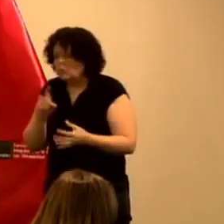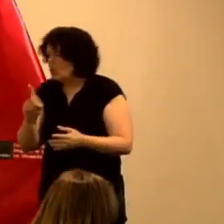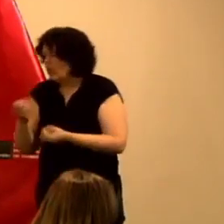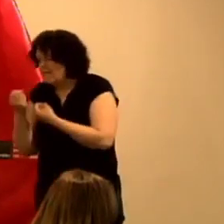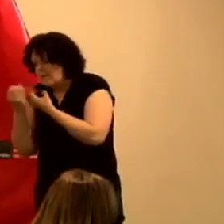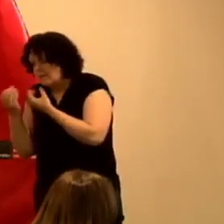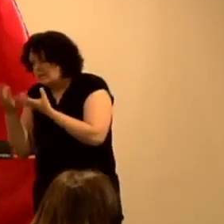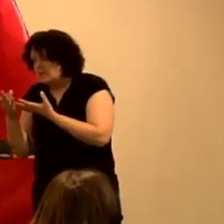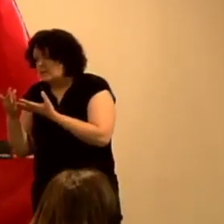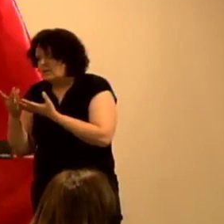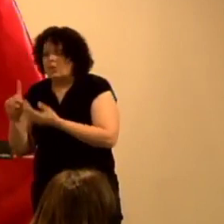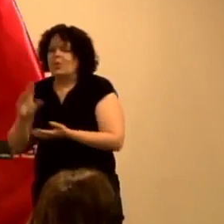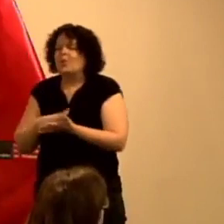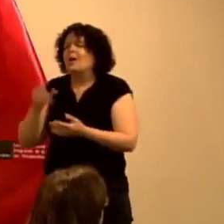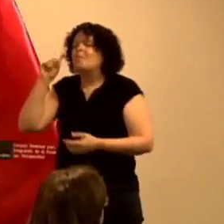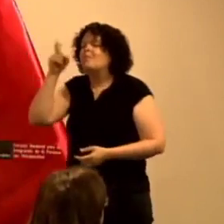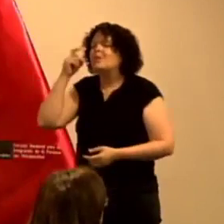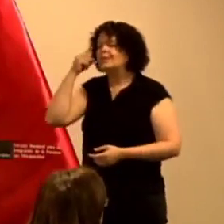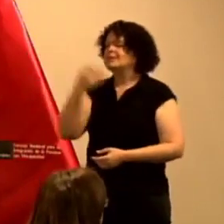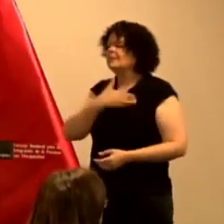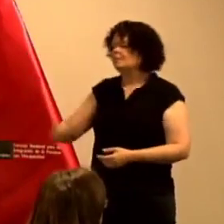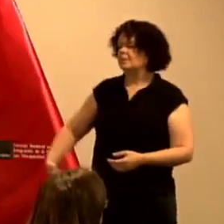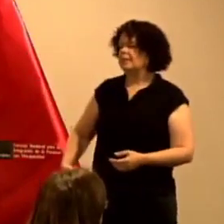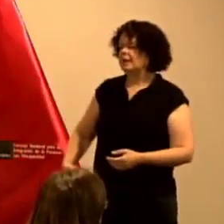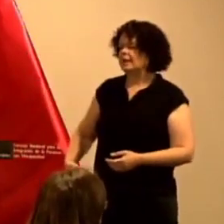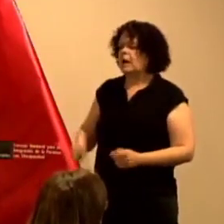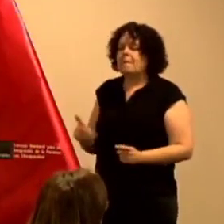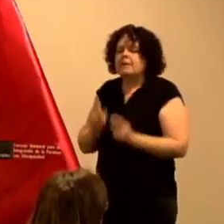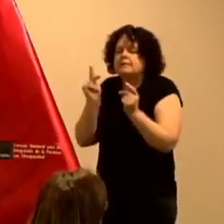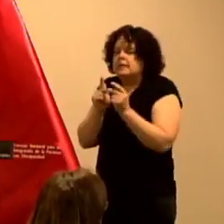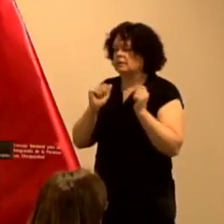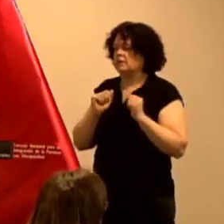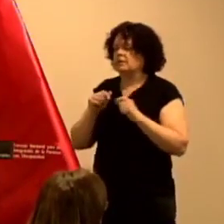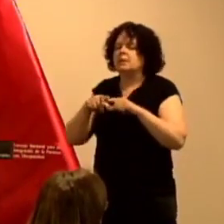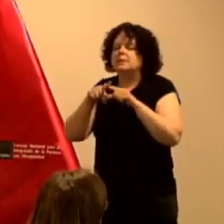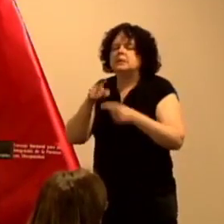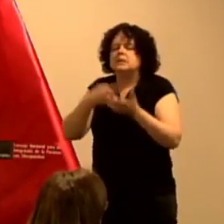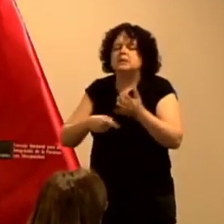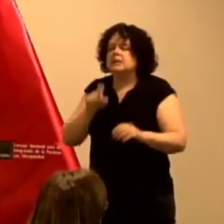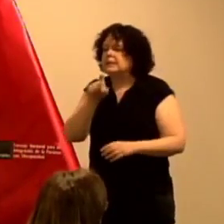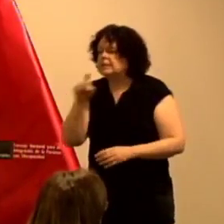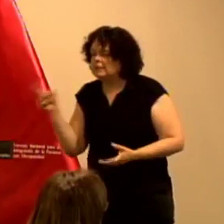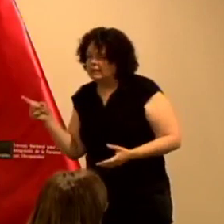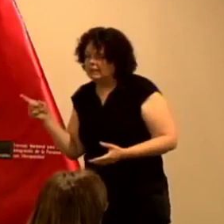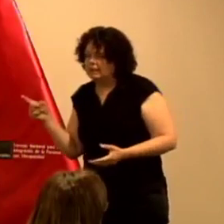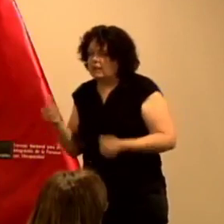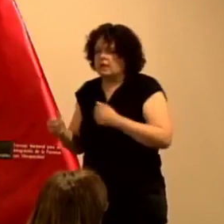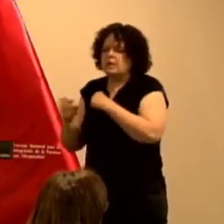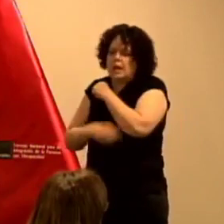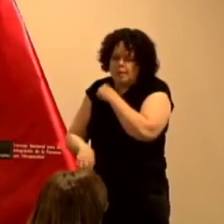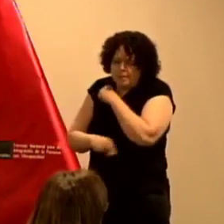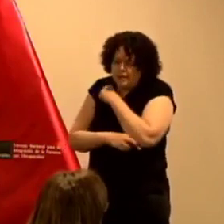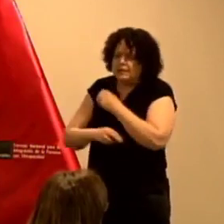datos, no podrán haber políticas públicas adecuadas, acordes, en los 3 niveles de gobierno, tanto en lo nacional, regional y local.